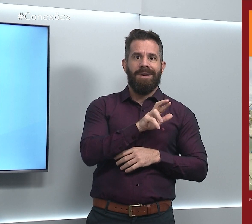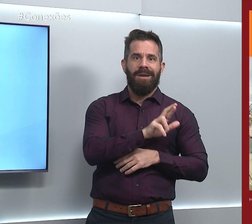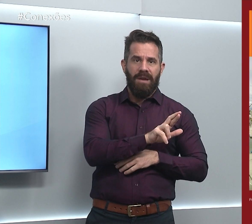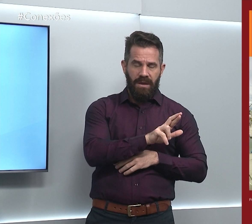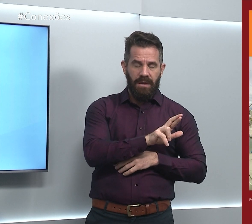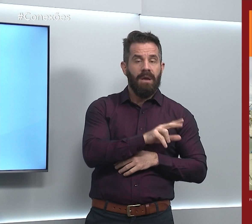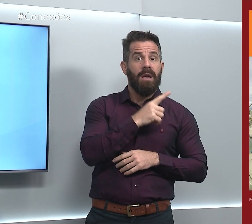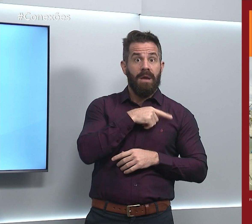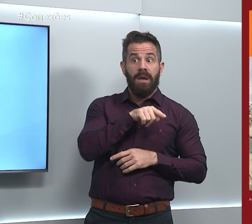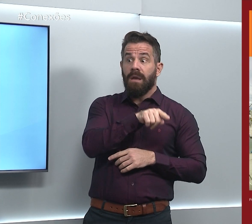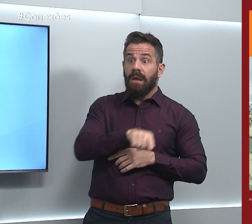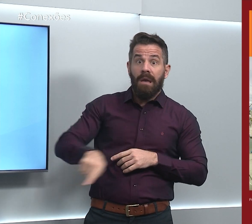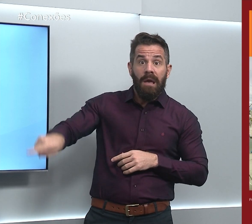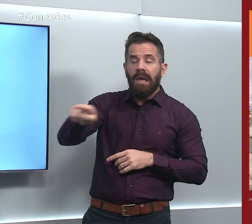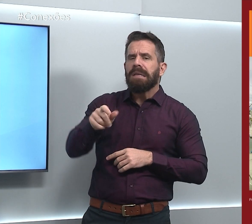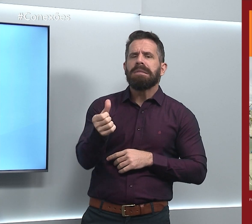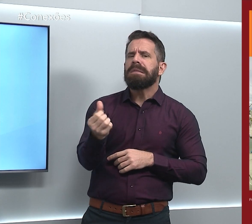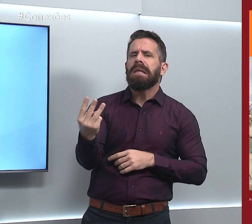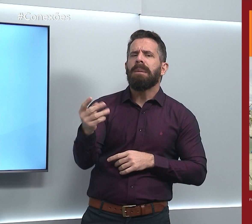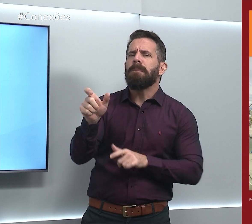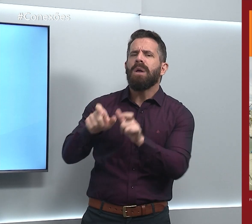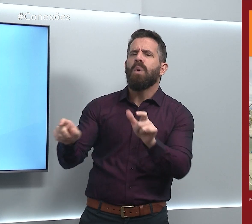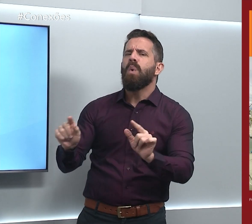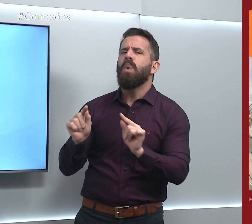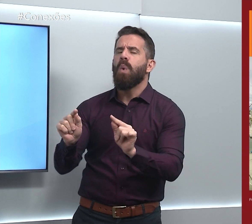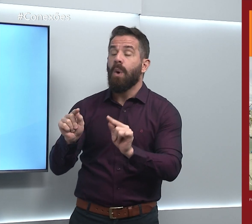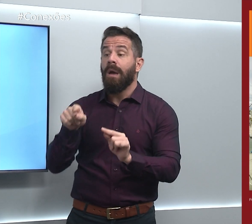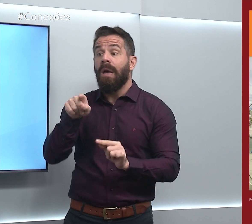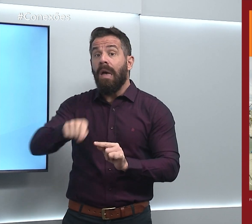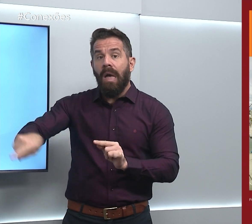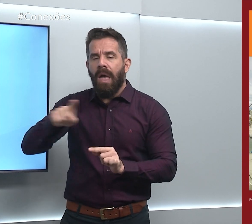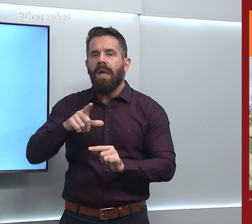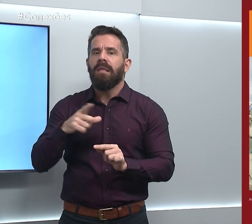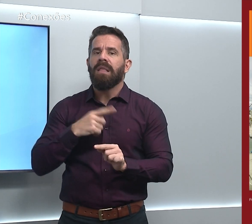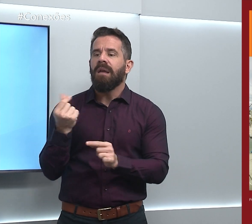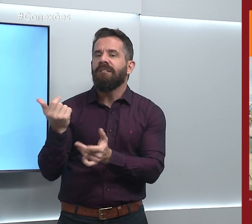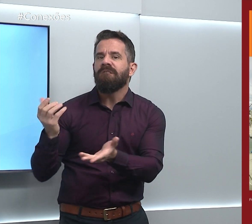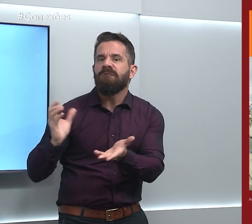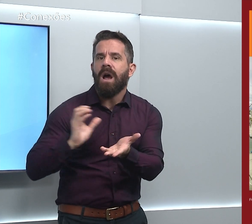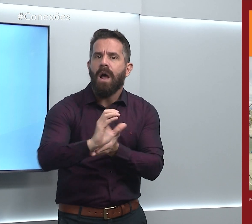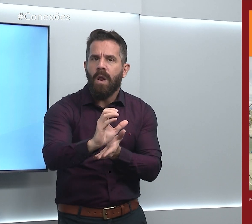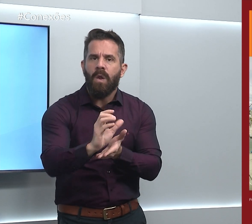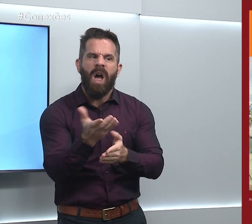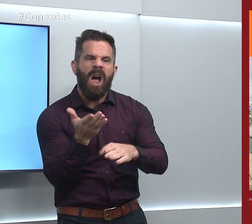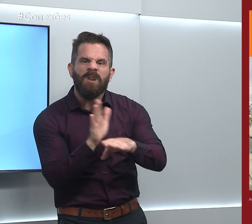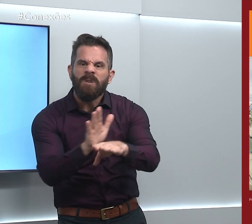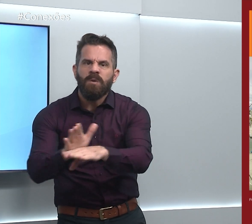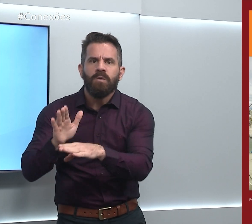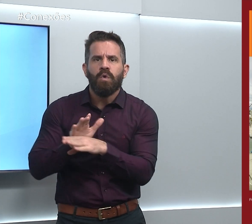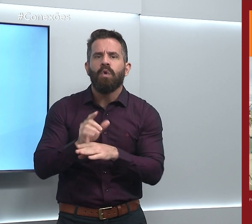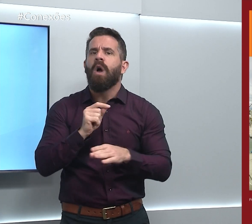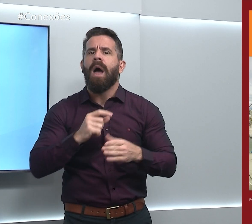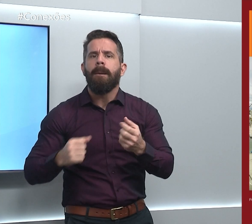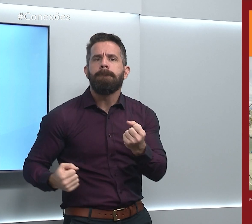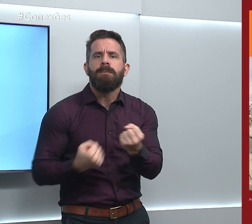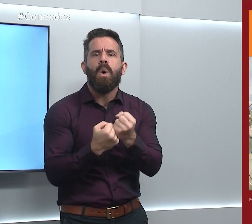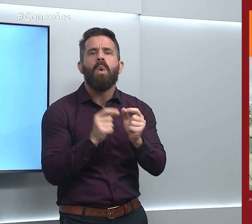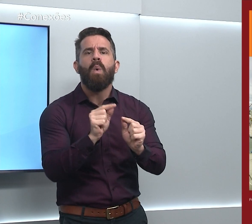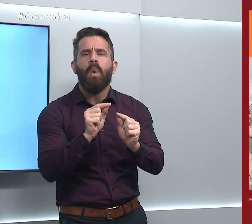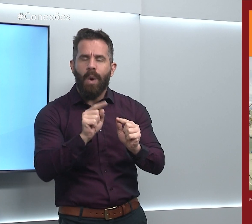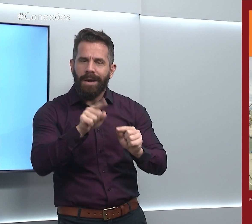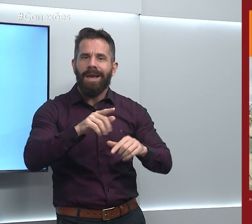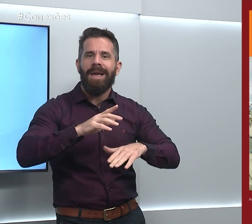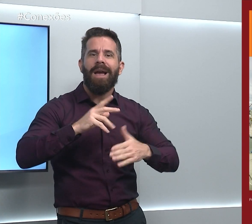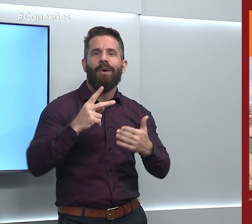denunciadas por financiar os atos criminosos do dia 8 de janeiro de 2023. As investigações apontam que os